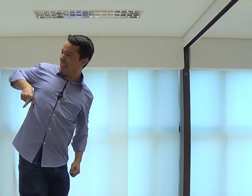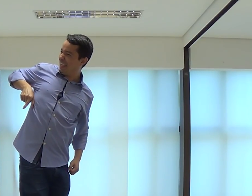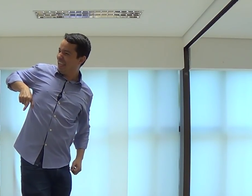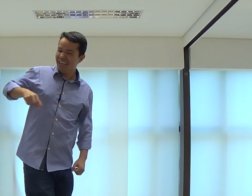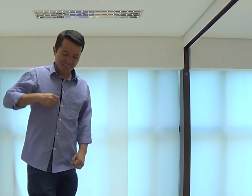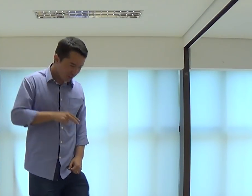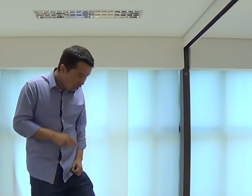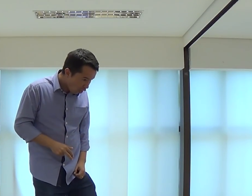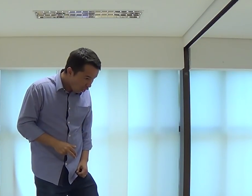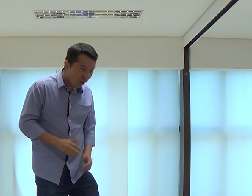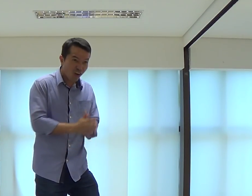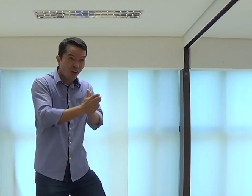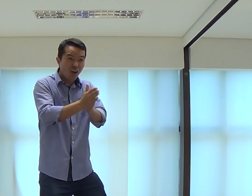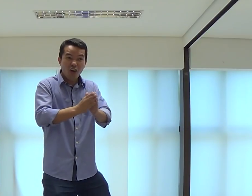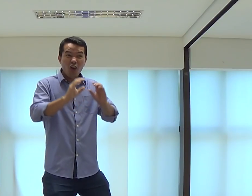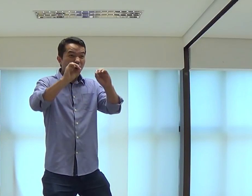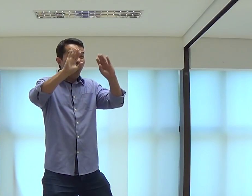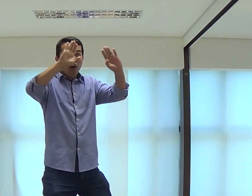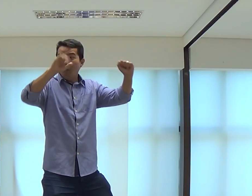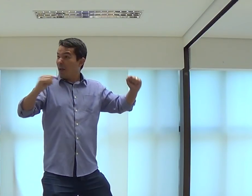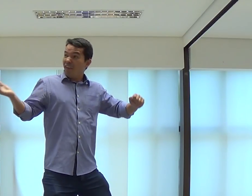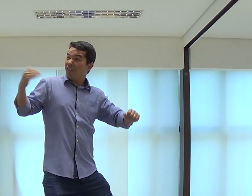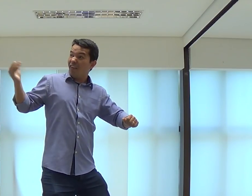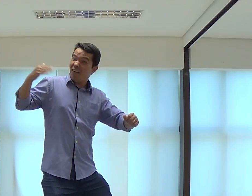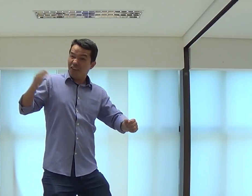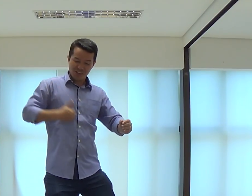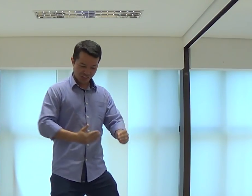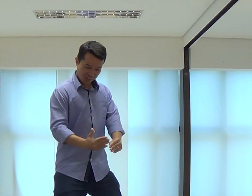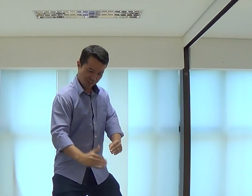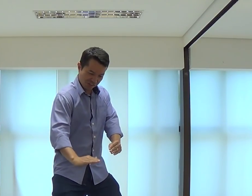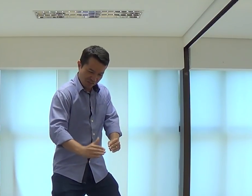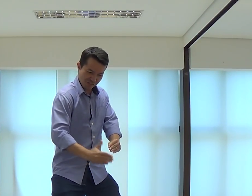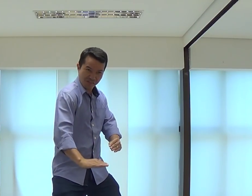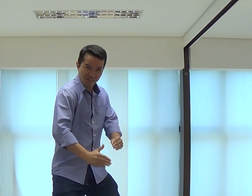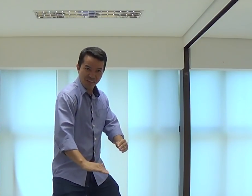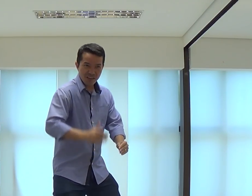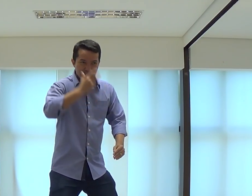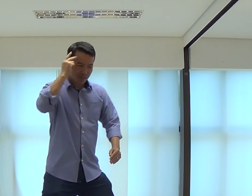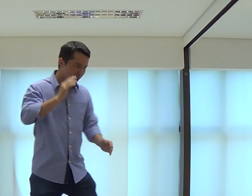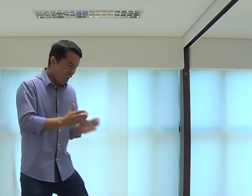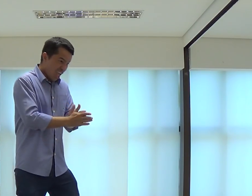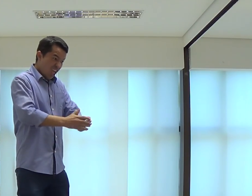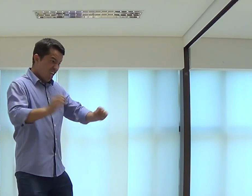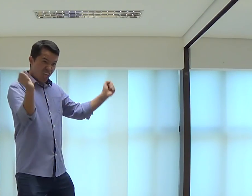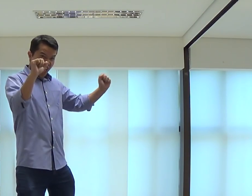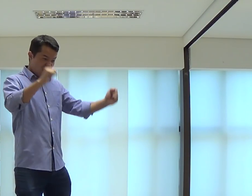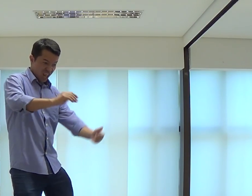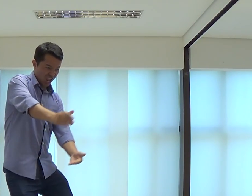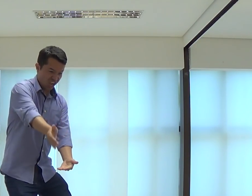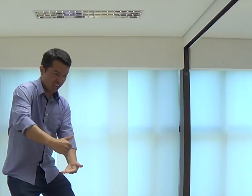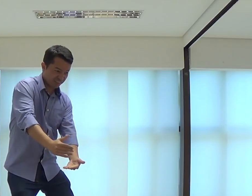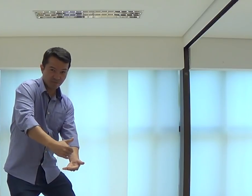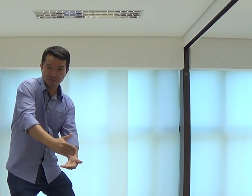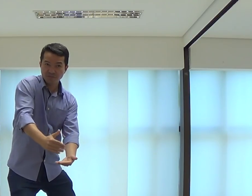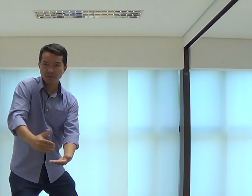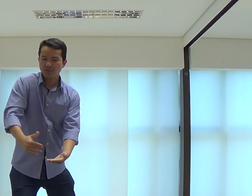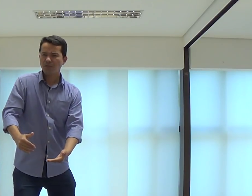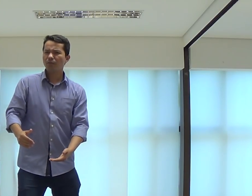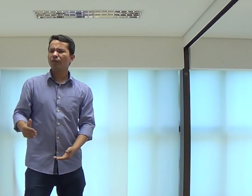vai vendo o sangue dele saindo ali. Aí você vai falando, opa, vamos comer o peru, ai que delícia. E as pessoas vão lá e cortam, comem